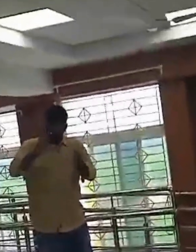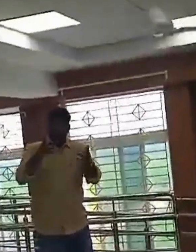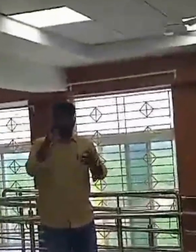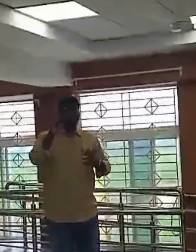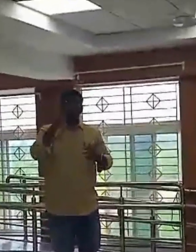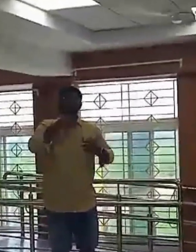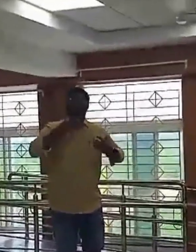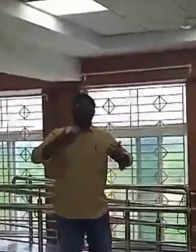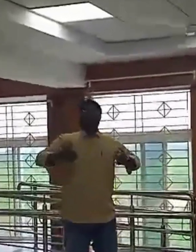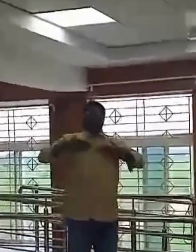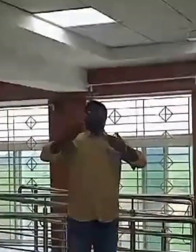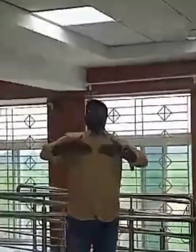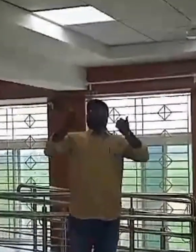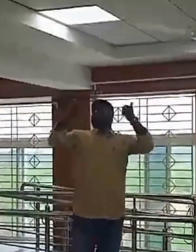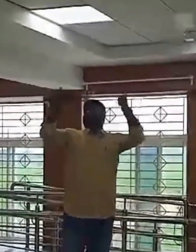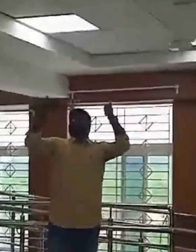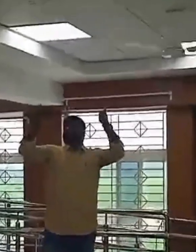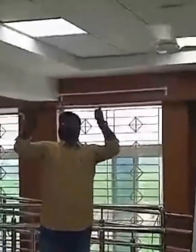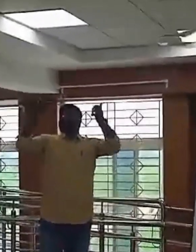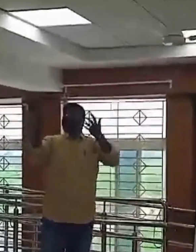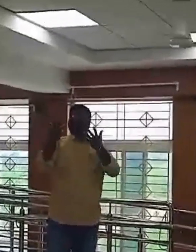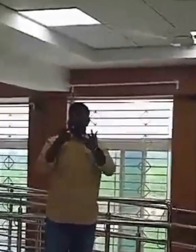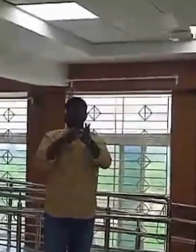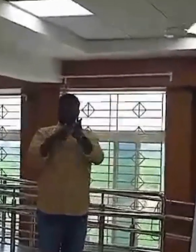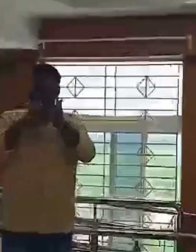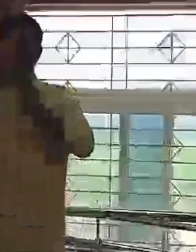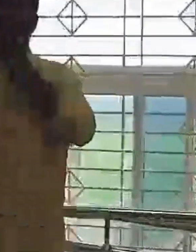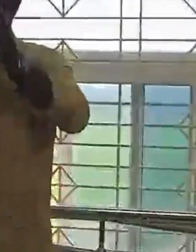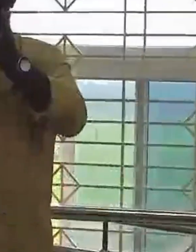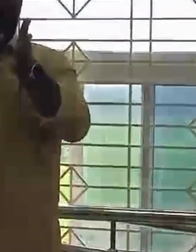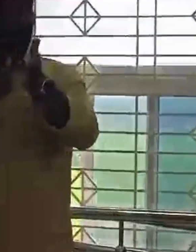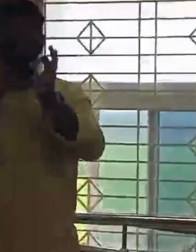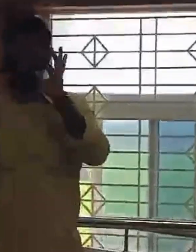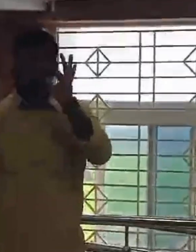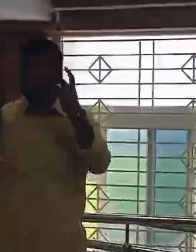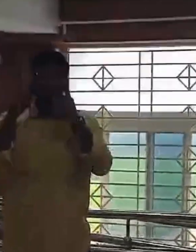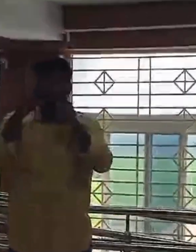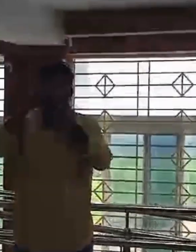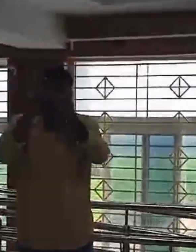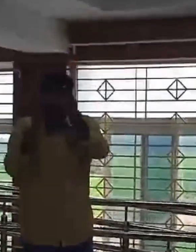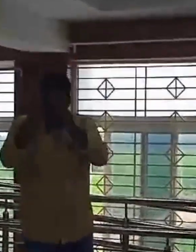ಆಯ್ತು. ಅವಾಗ ನಮಗೆ ತುಂಬಾನೇ ಖುಷಿ ಆಯ್ತು.